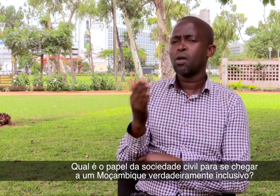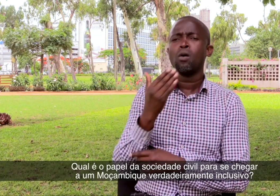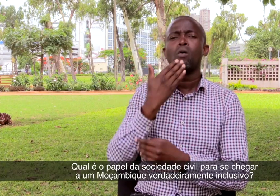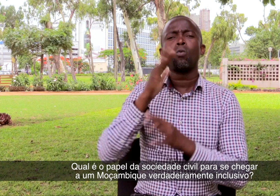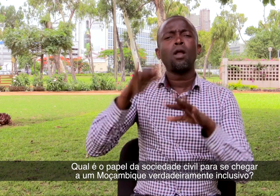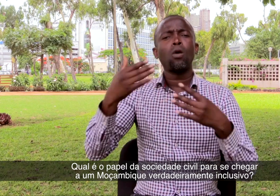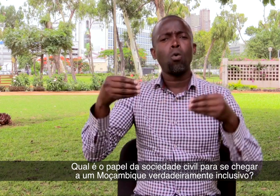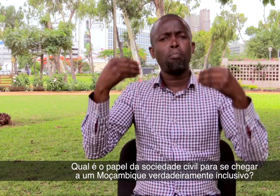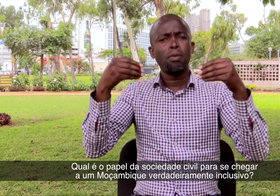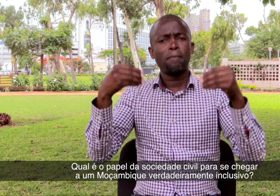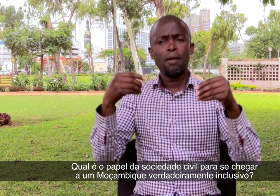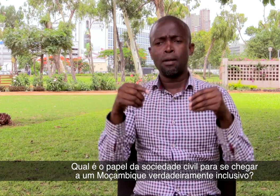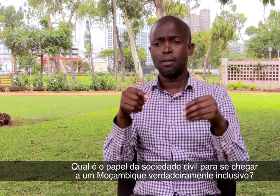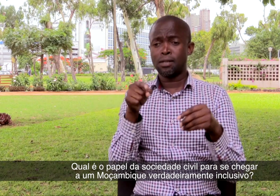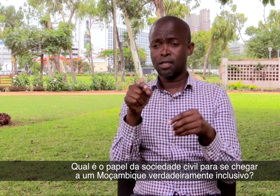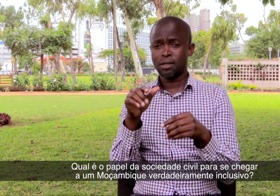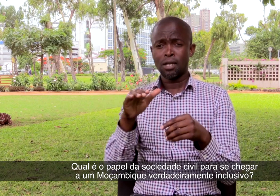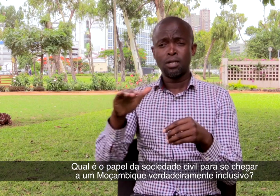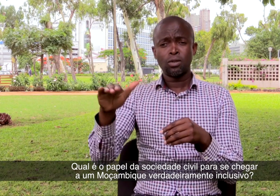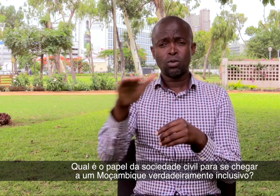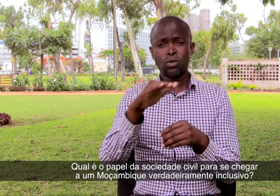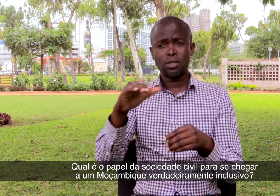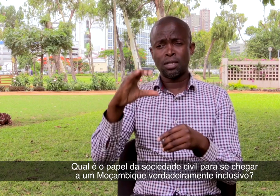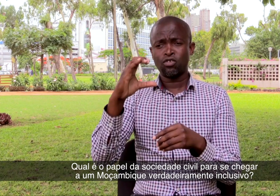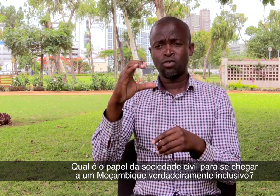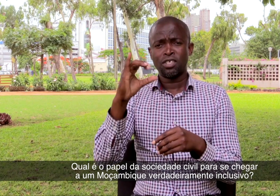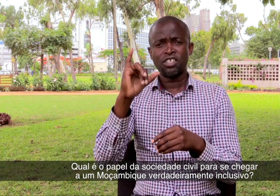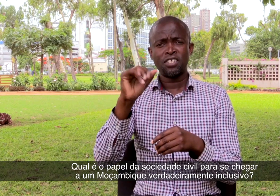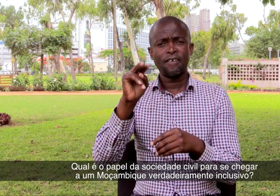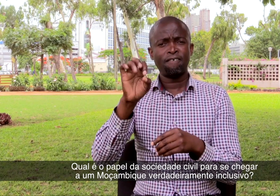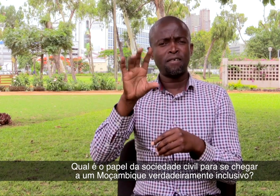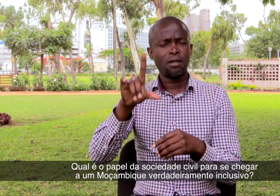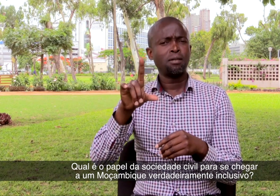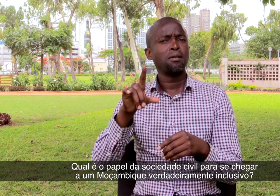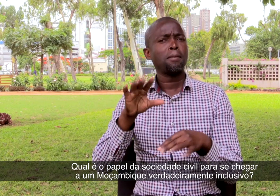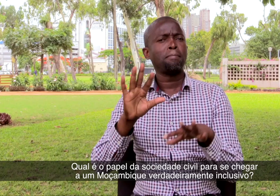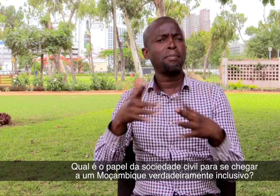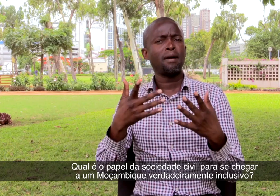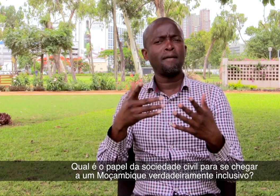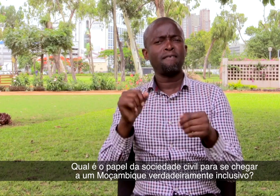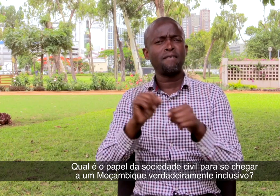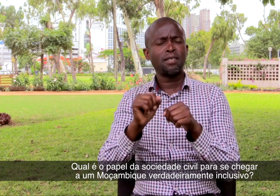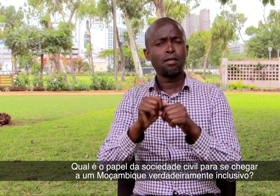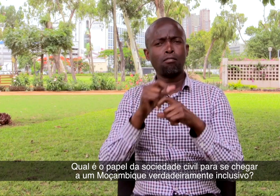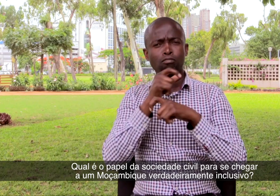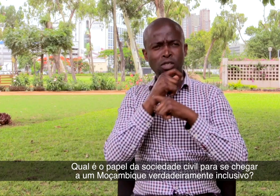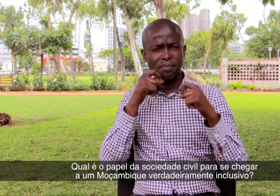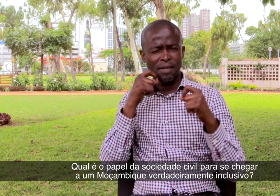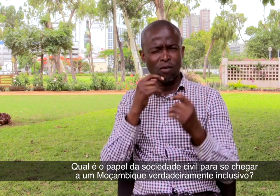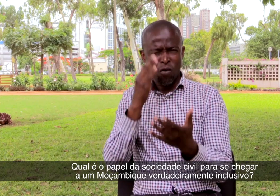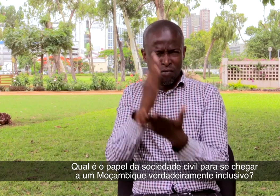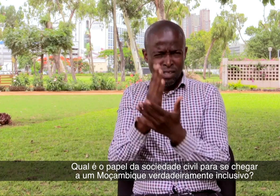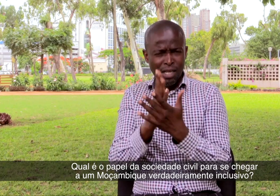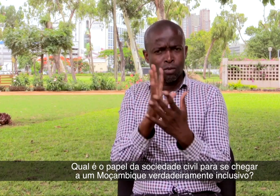Gostaria de saber qual é o papel da sociedade civil para que o nosso país